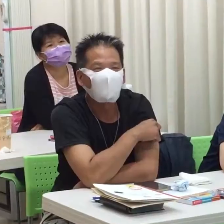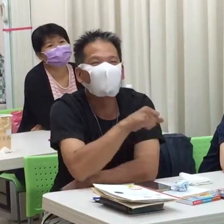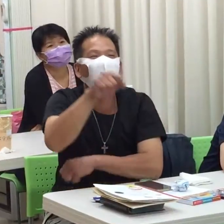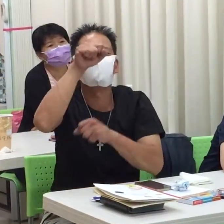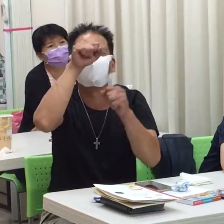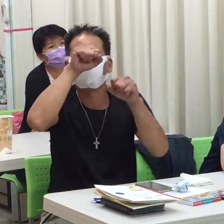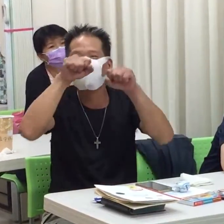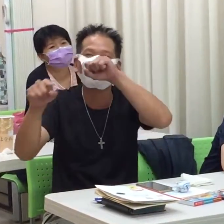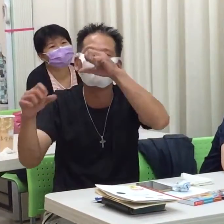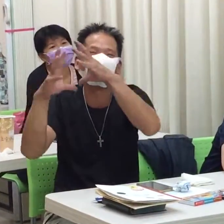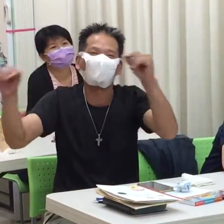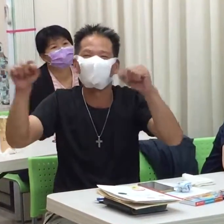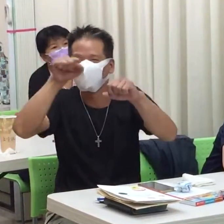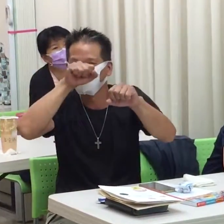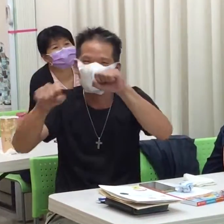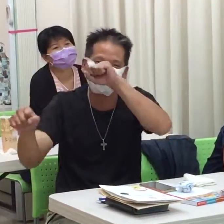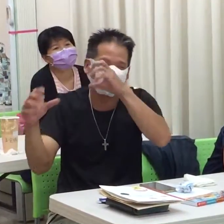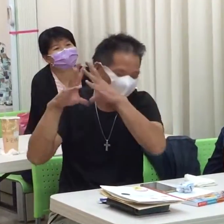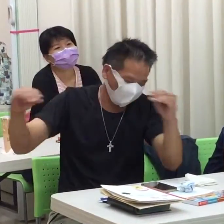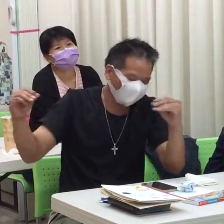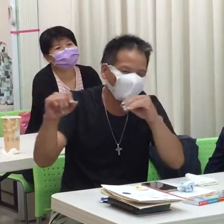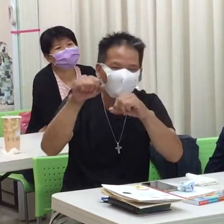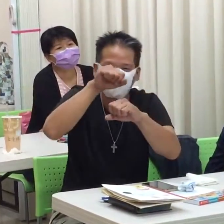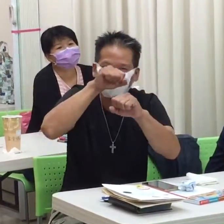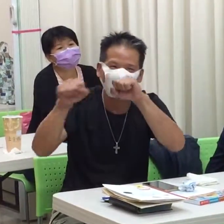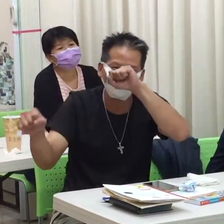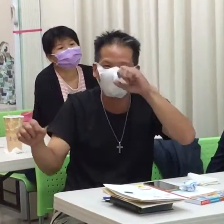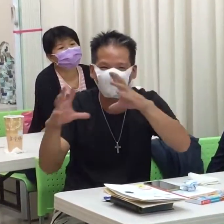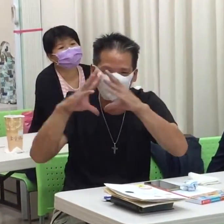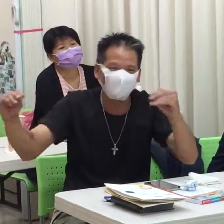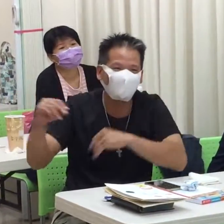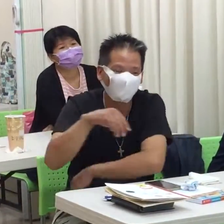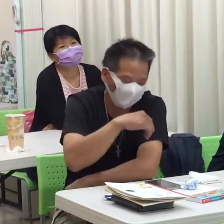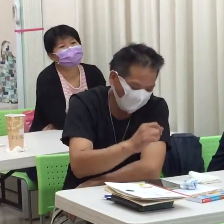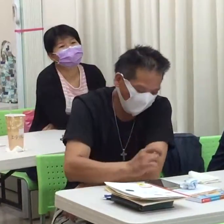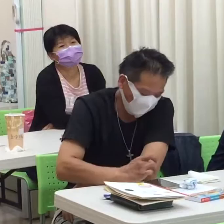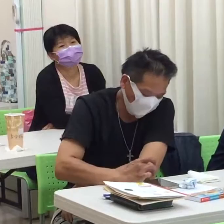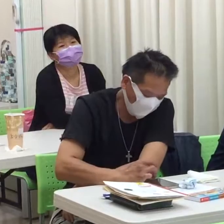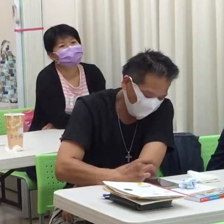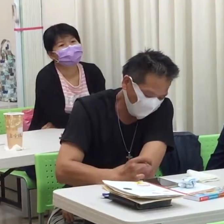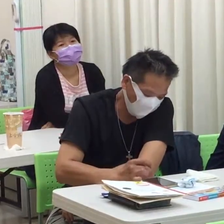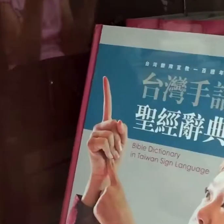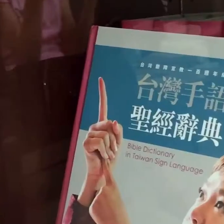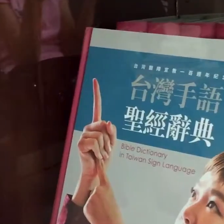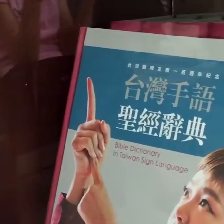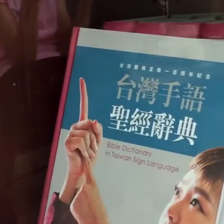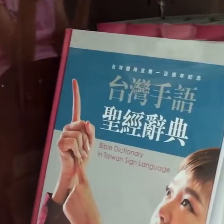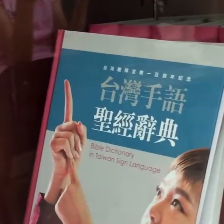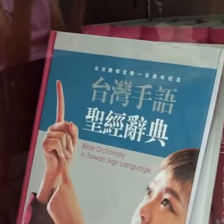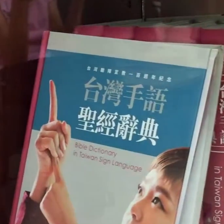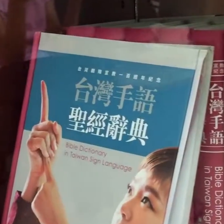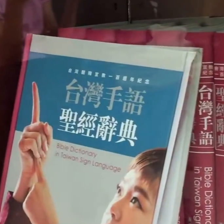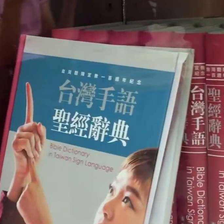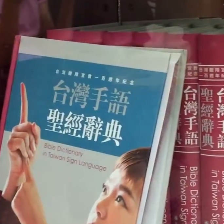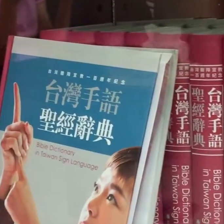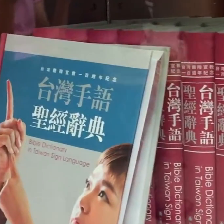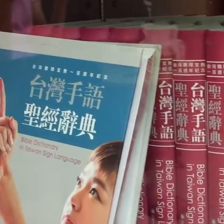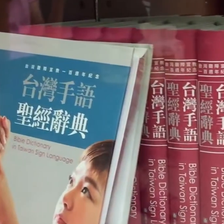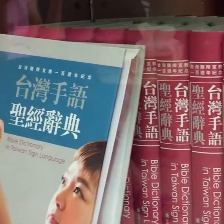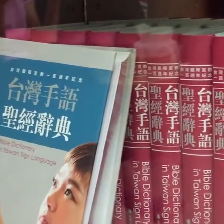谓的方言，更有不同区域手语的分别。而使用手语来教导圣经也是不容易的过程，